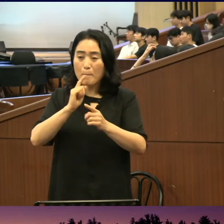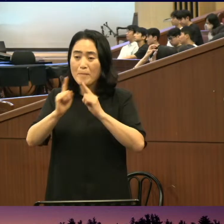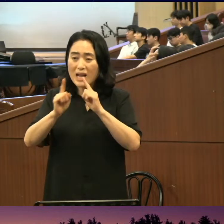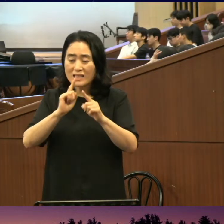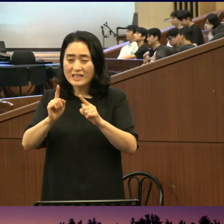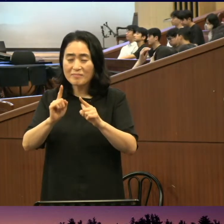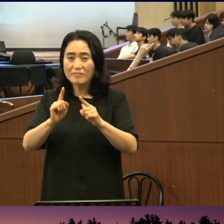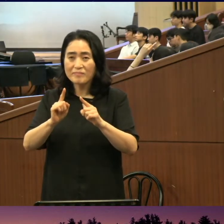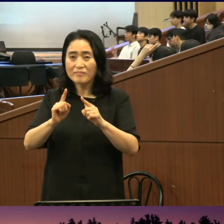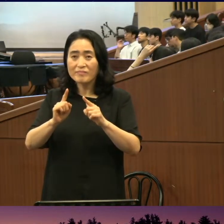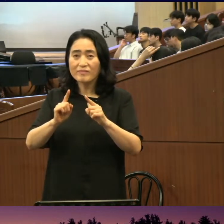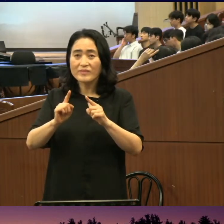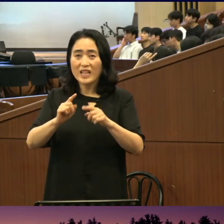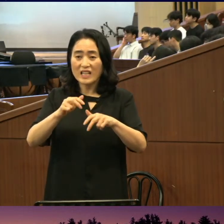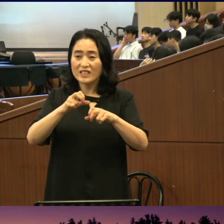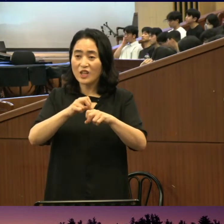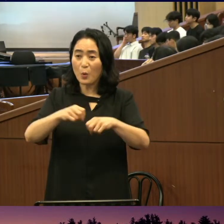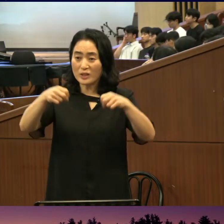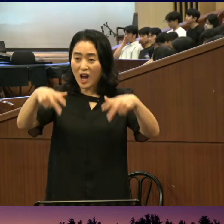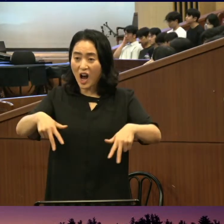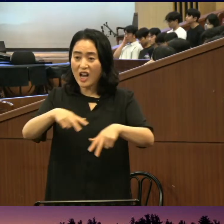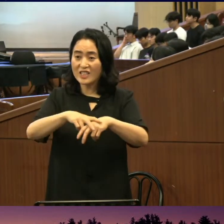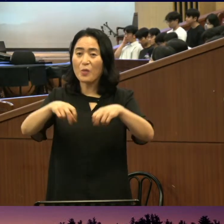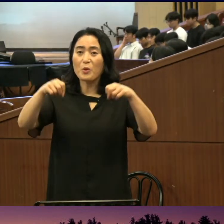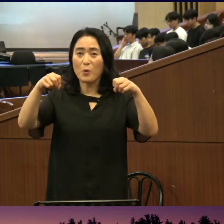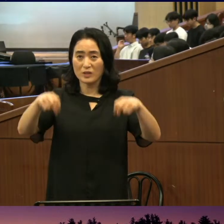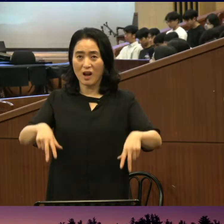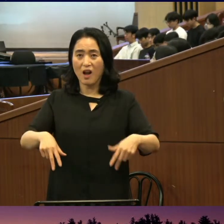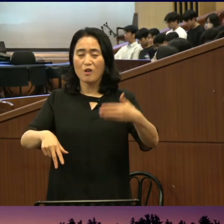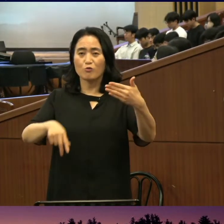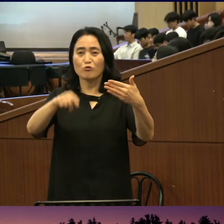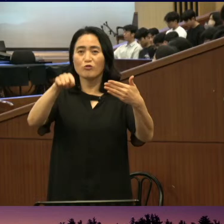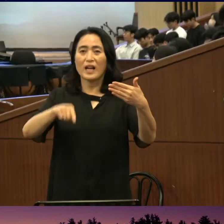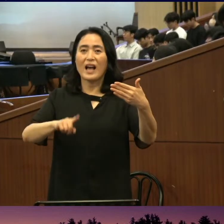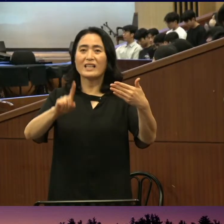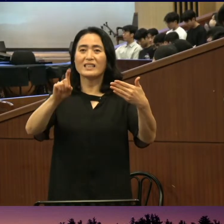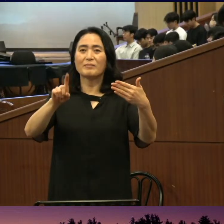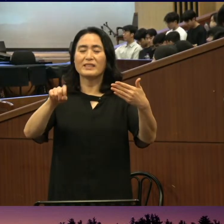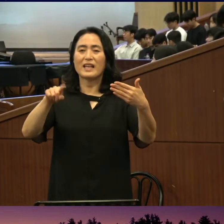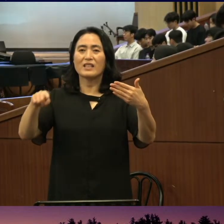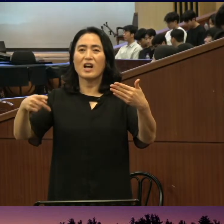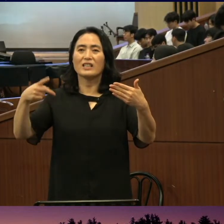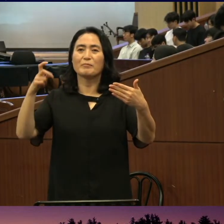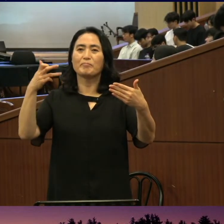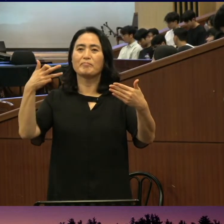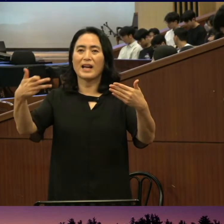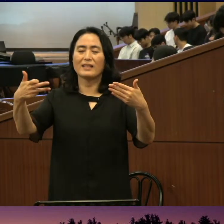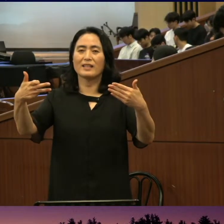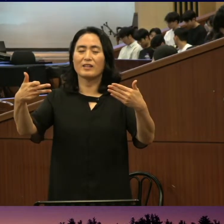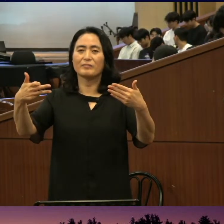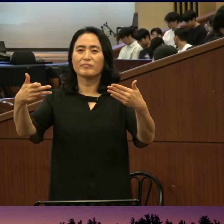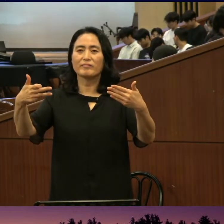9장 11절로 18절 말씀을 보겠습니다. 전도서 9장